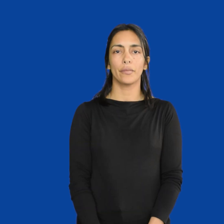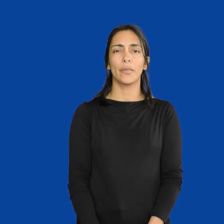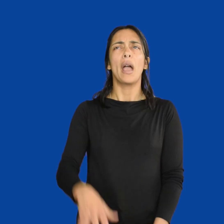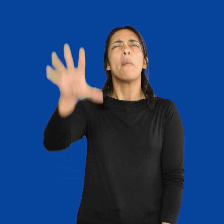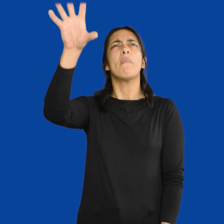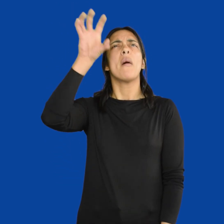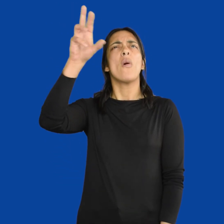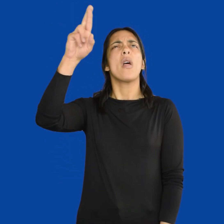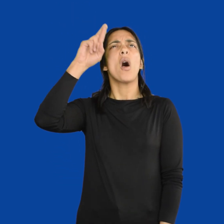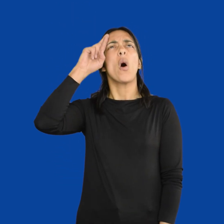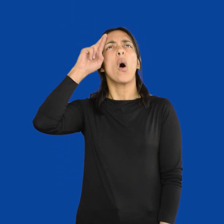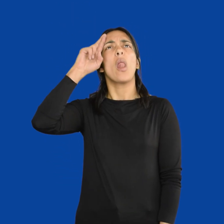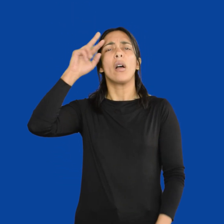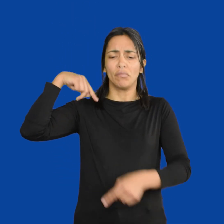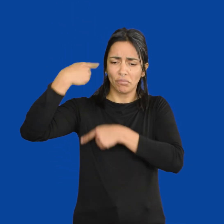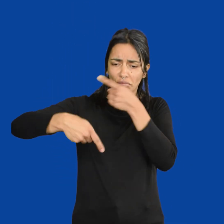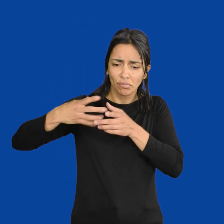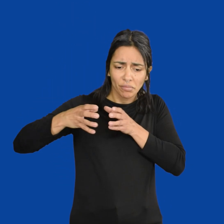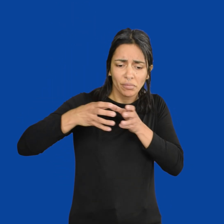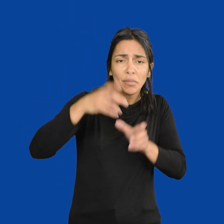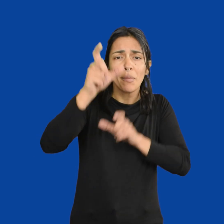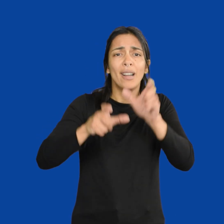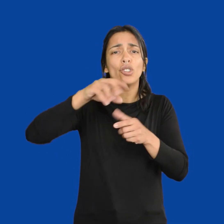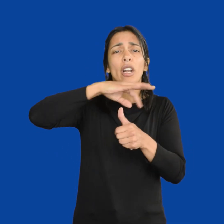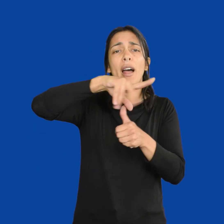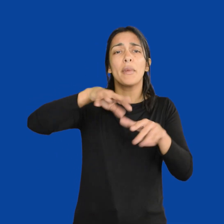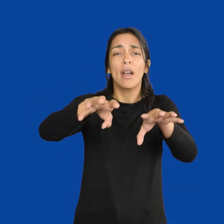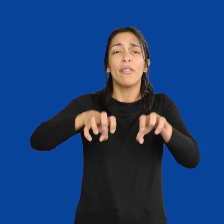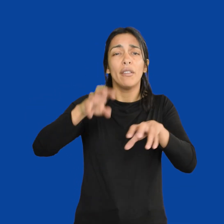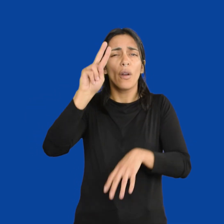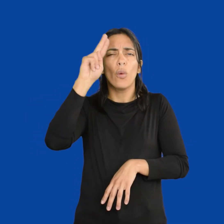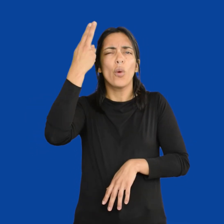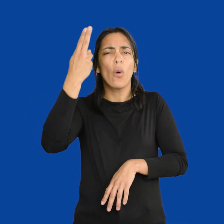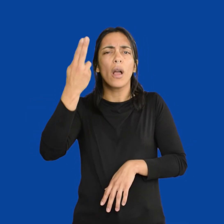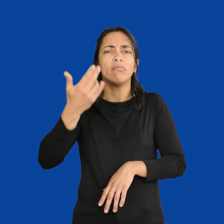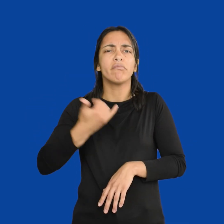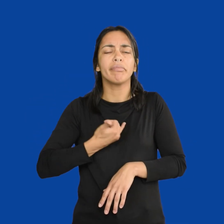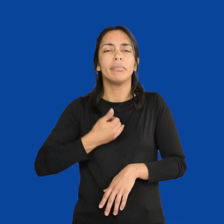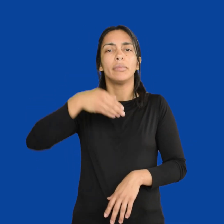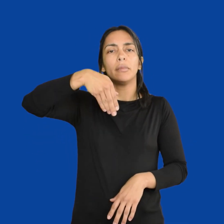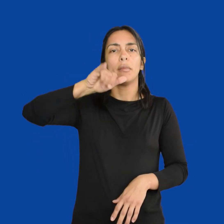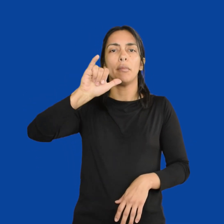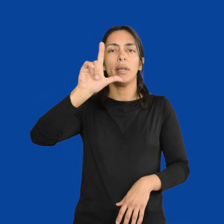El rol de la memoria en las generaciones armenias residentes en Uruguay. Mila Catriz.